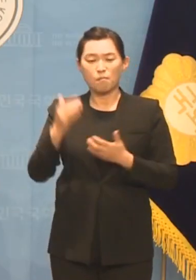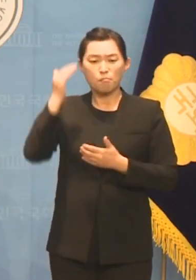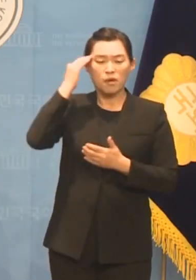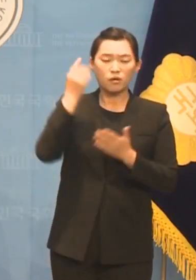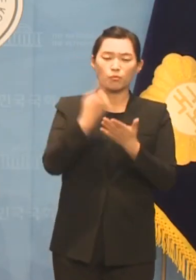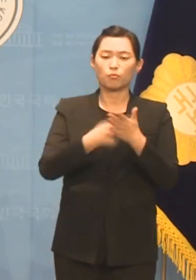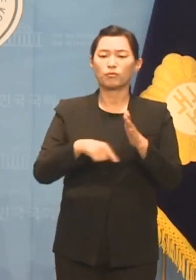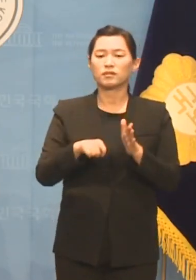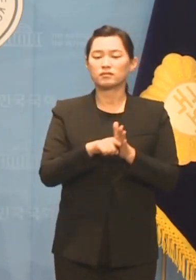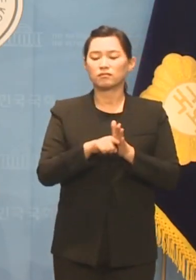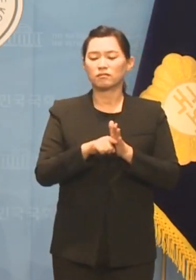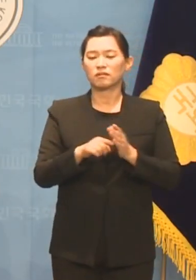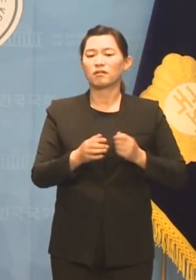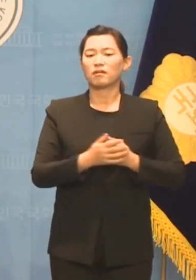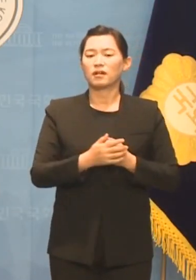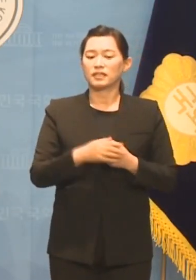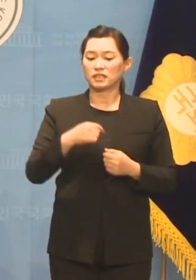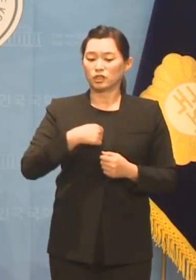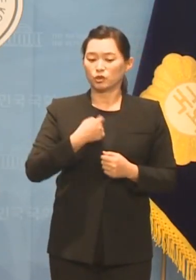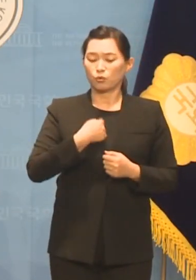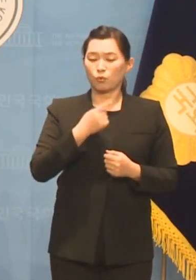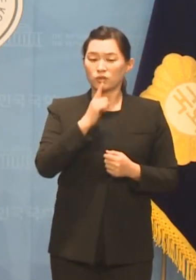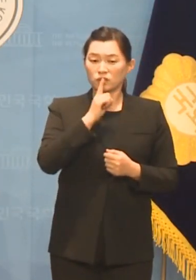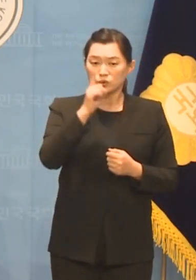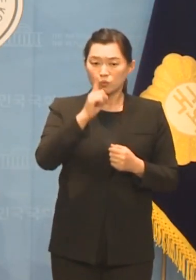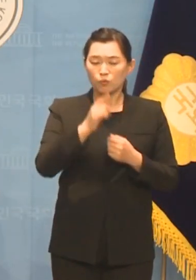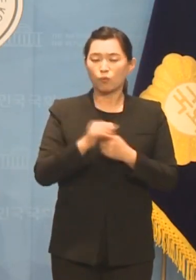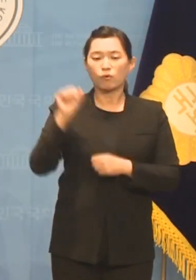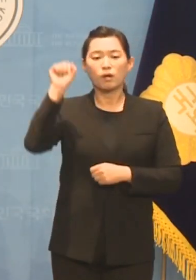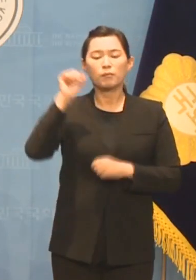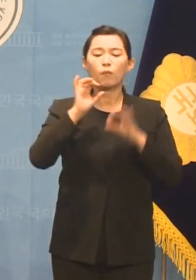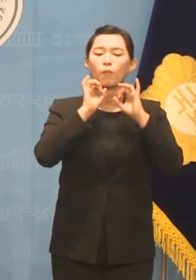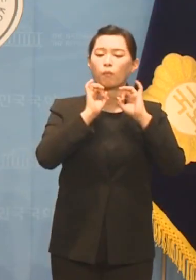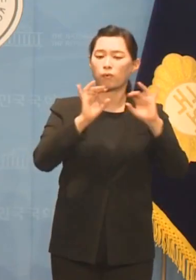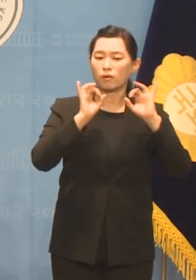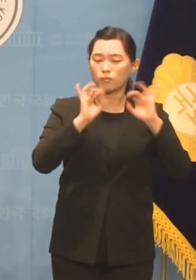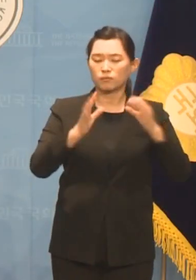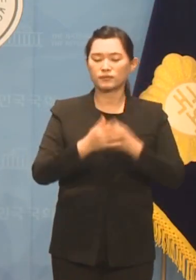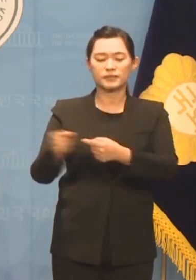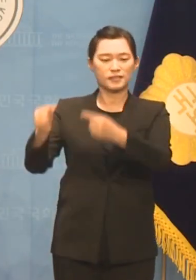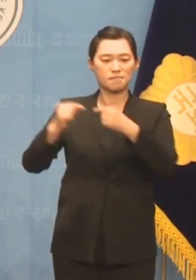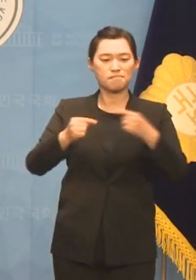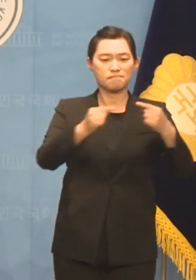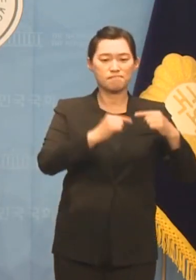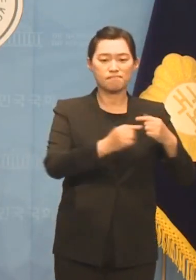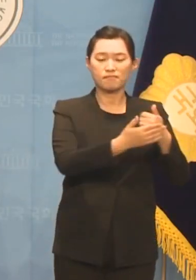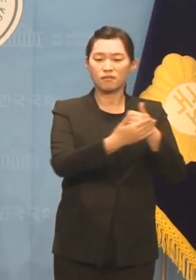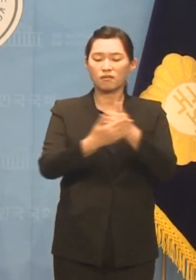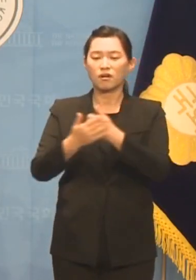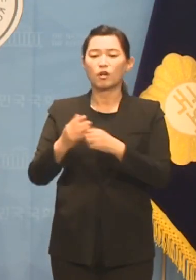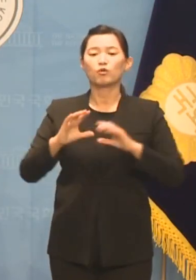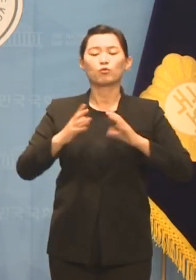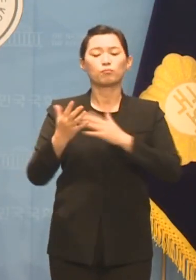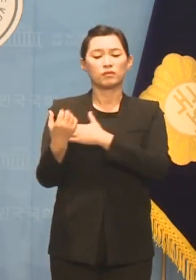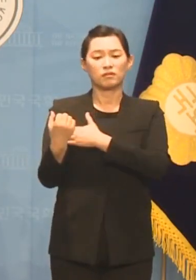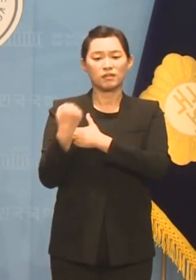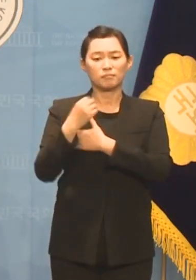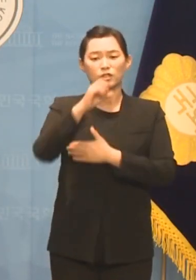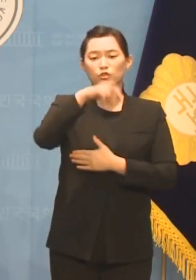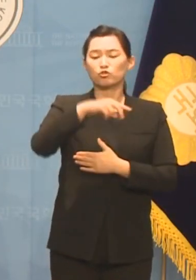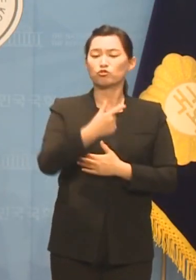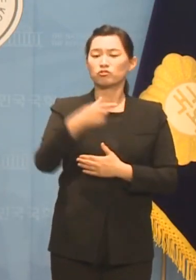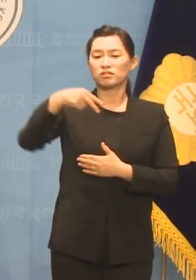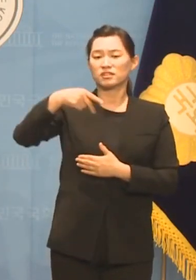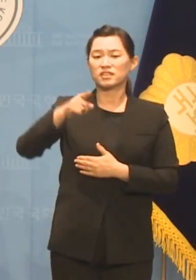민주당과 민주파출소 셀프 신고 캠페인을 홍보하고 그 참여를 독려한 국민의힘 윤상현